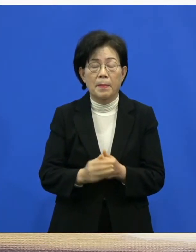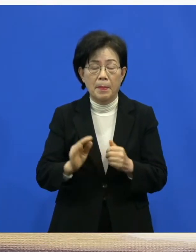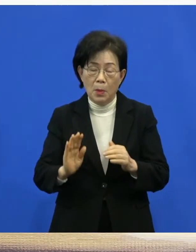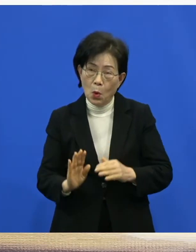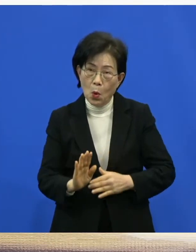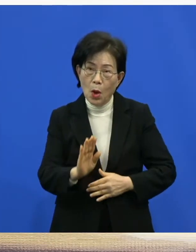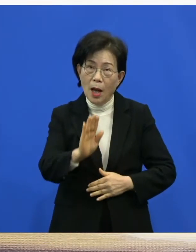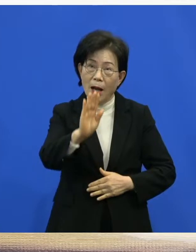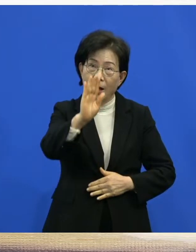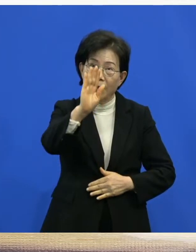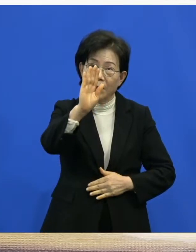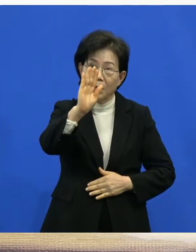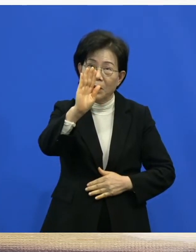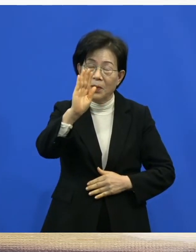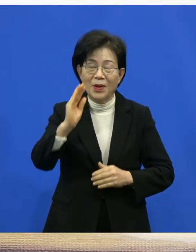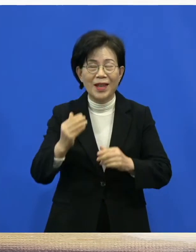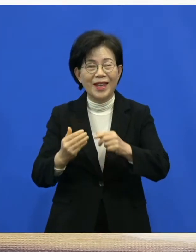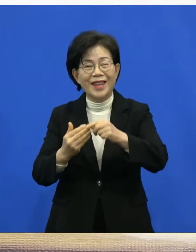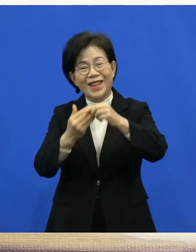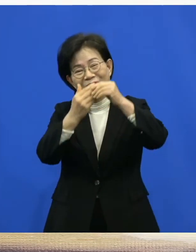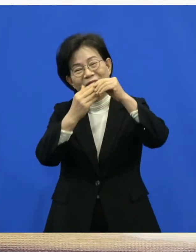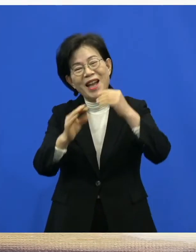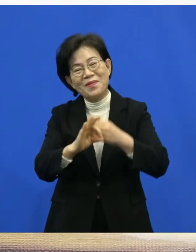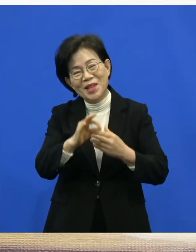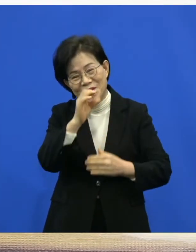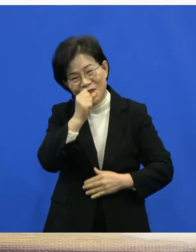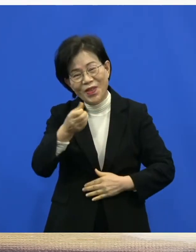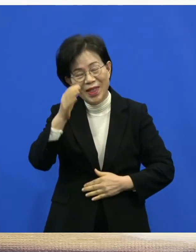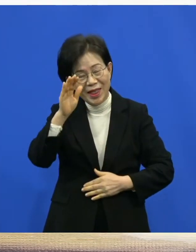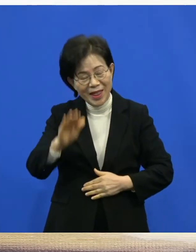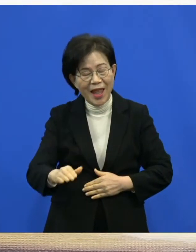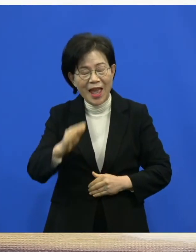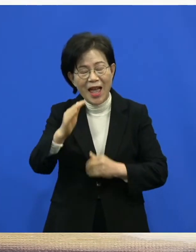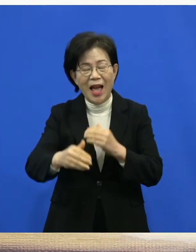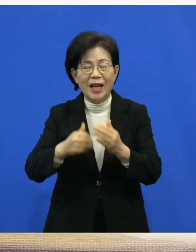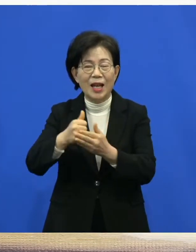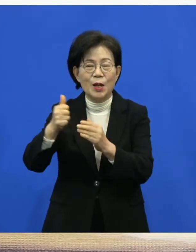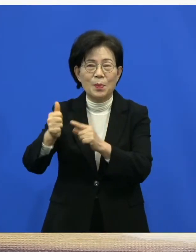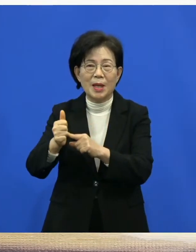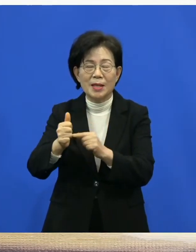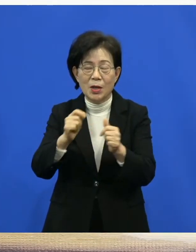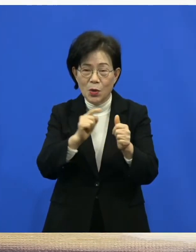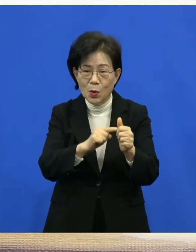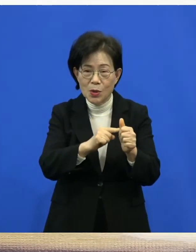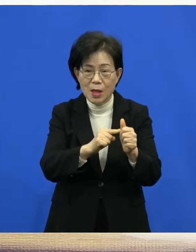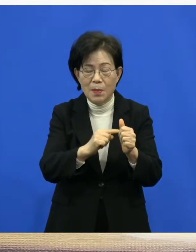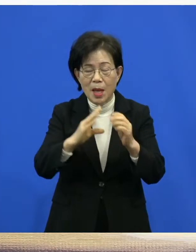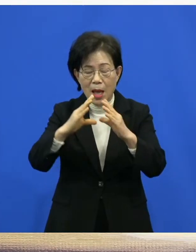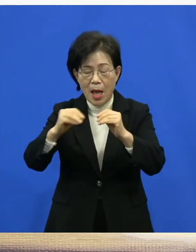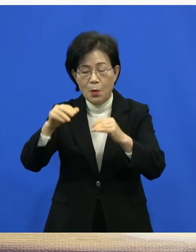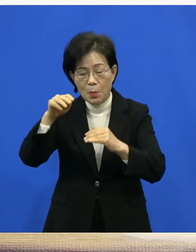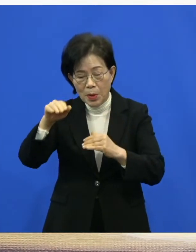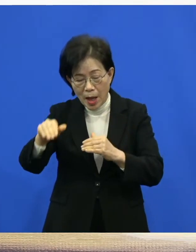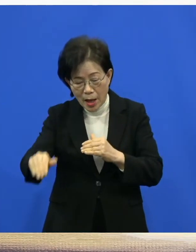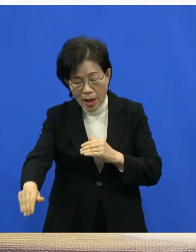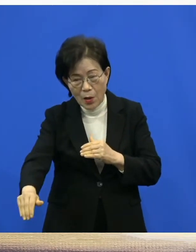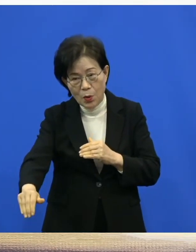올라가는 길로 인도해 주셔야 되는데, 근데 하나님은 요셉이 애굽으로 내려가도록 내버려